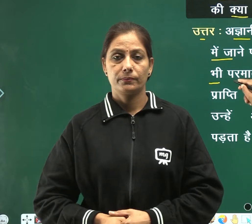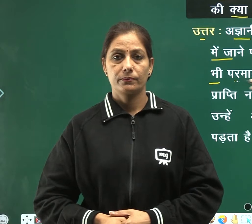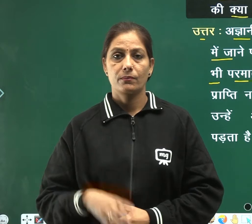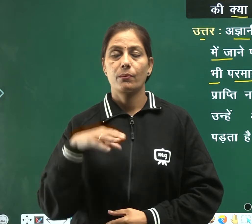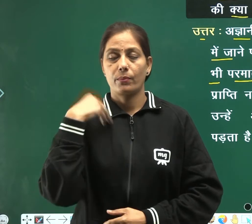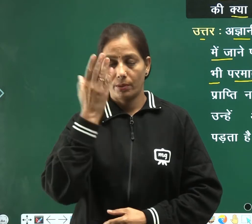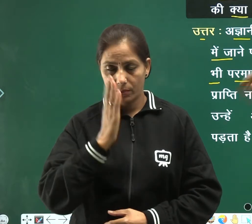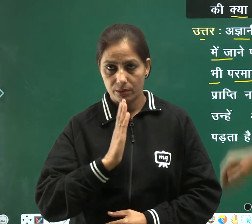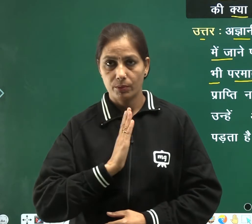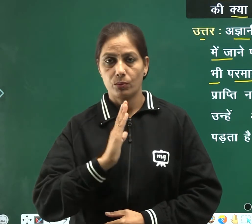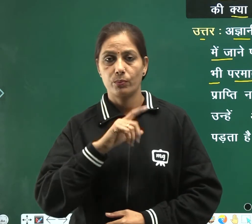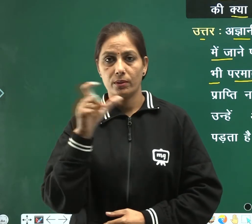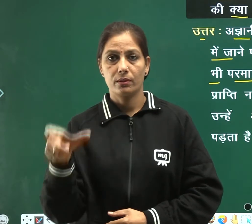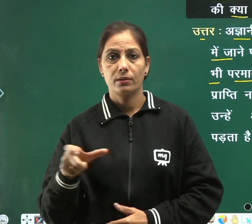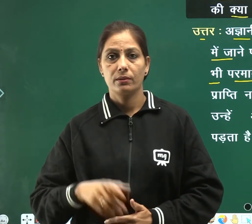परमात्मा रूपी